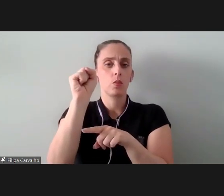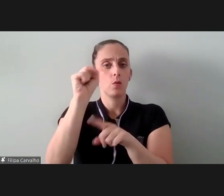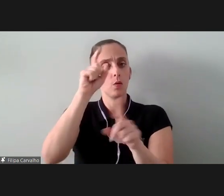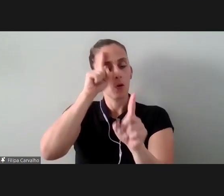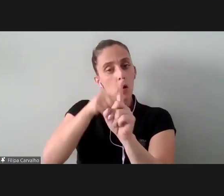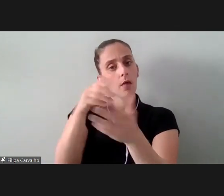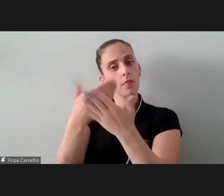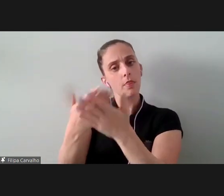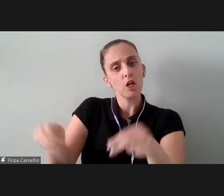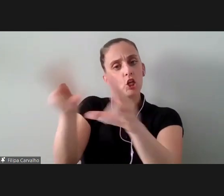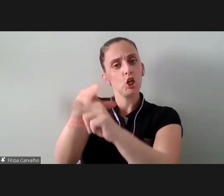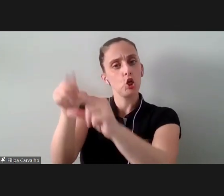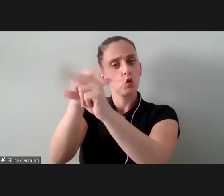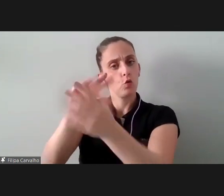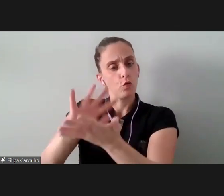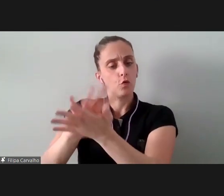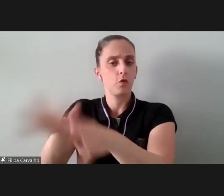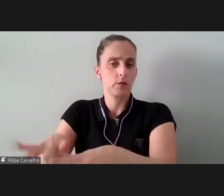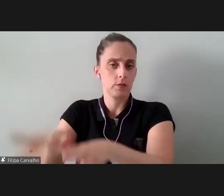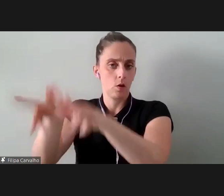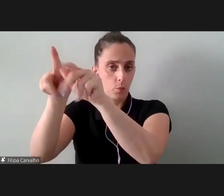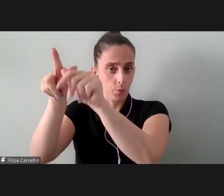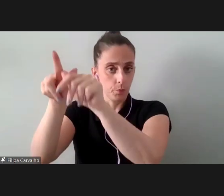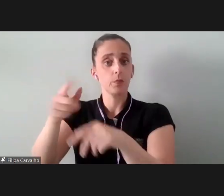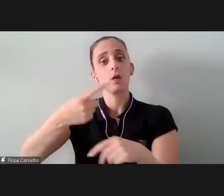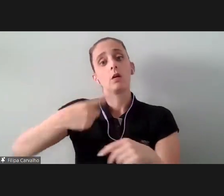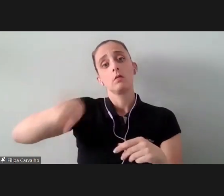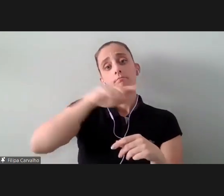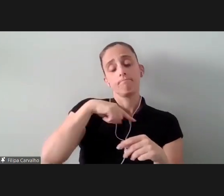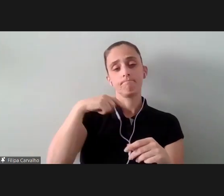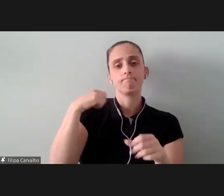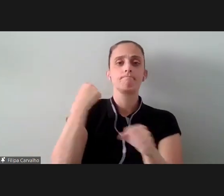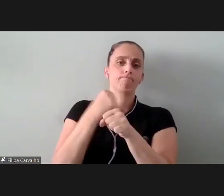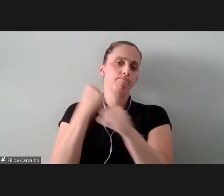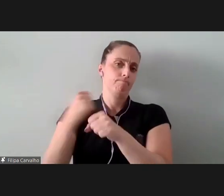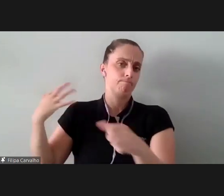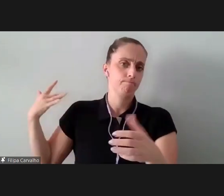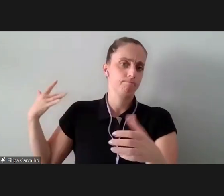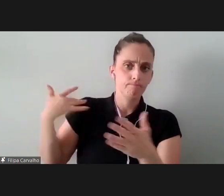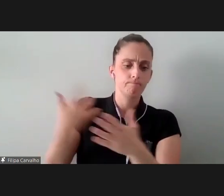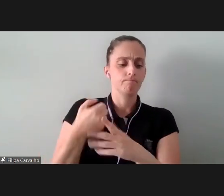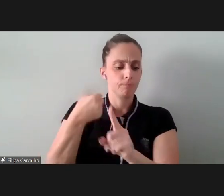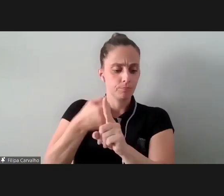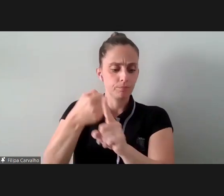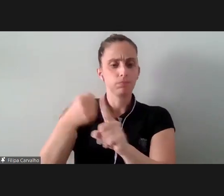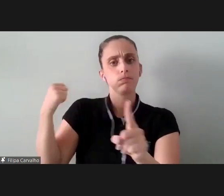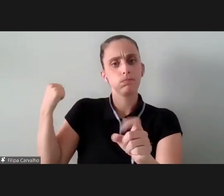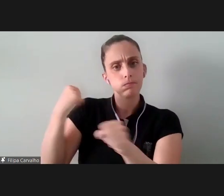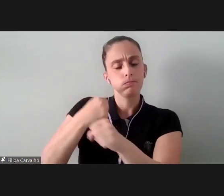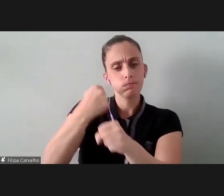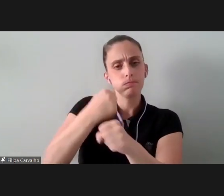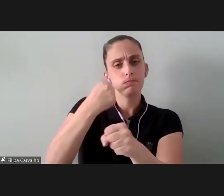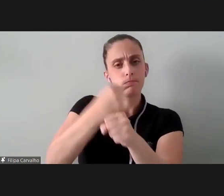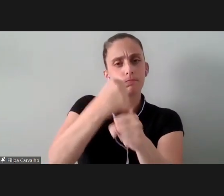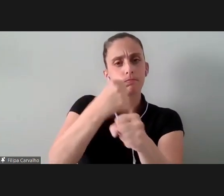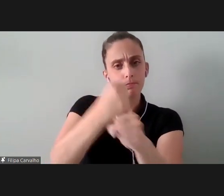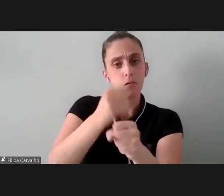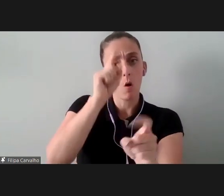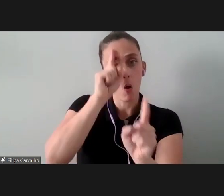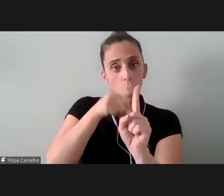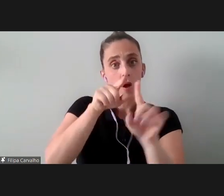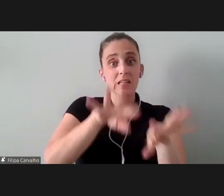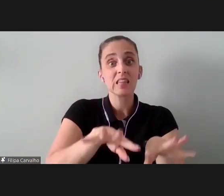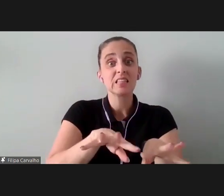inovação. E aí a gente vem trabalhando, né, tanto em frentes voltadas para o